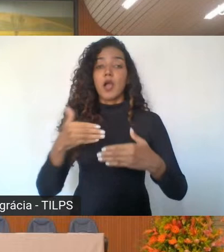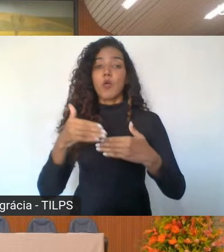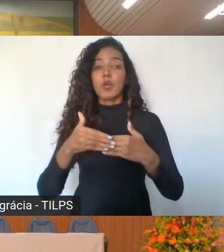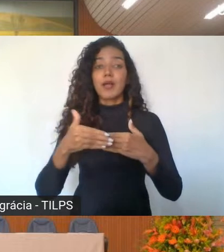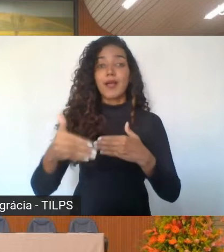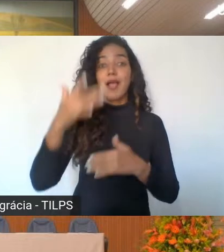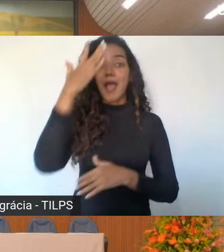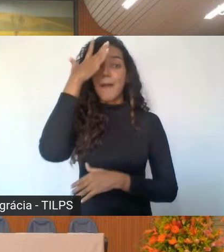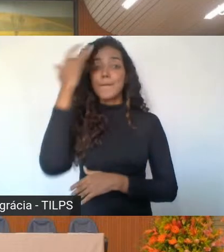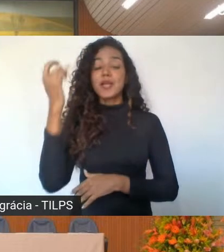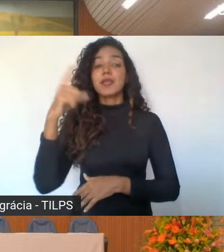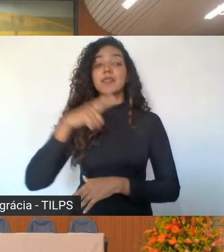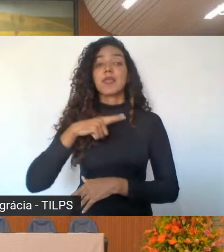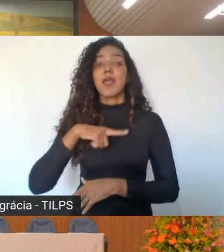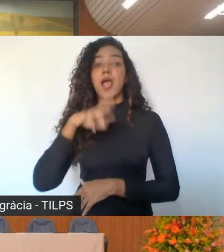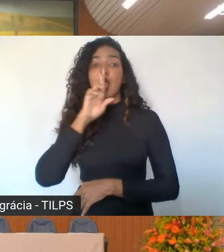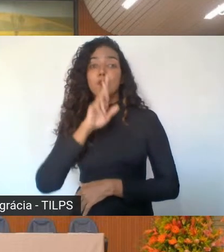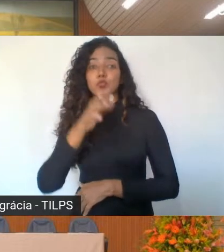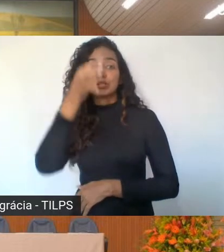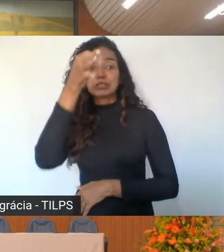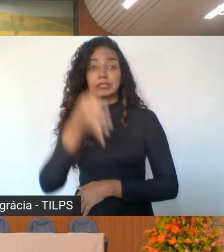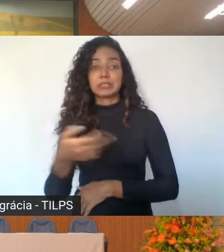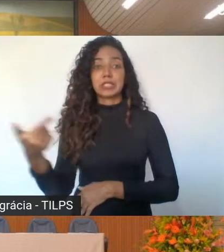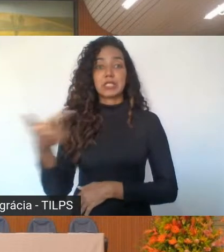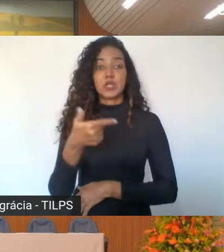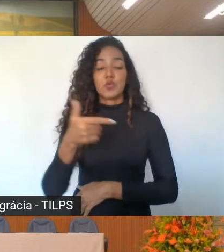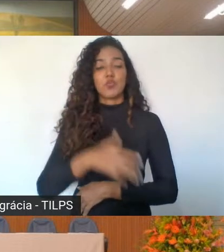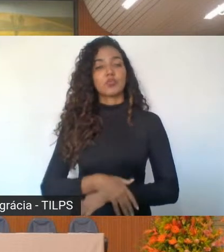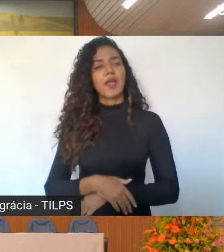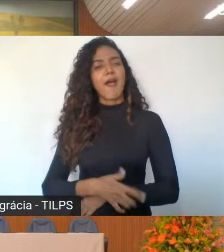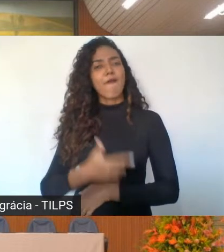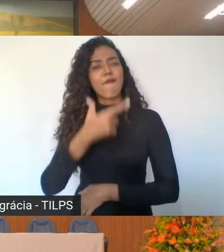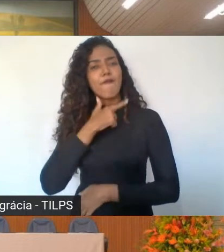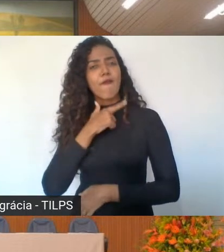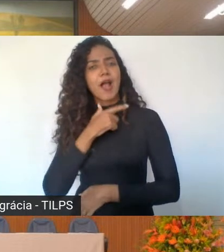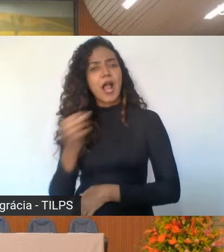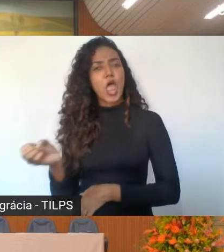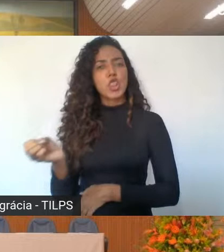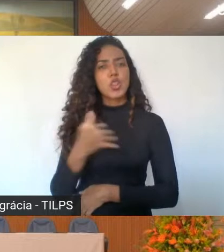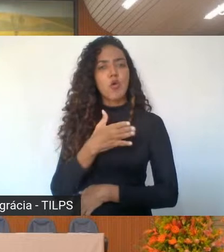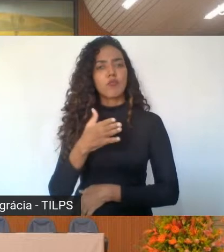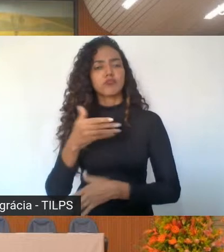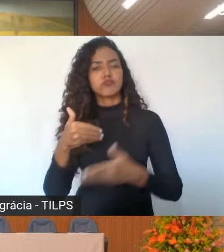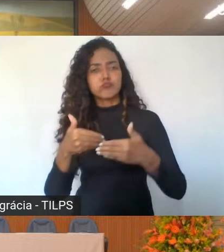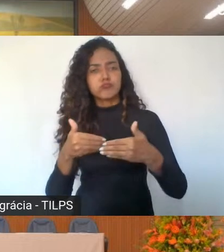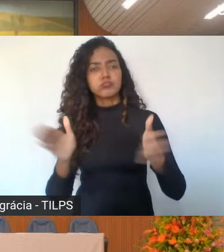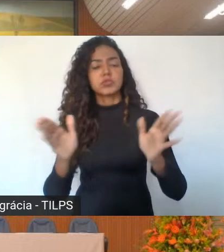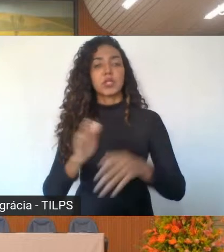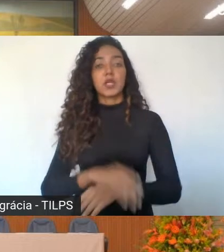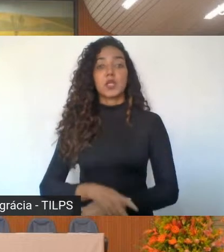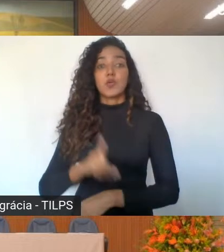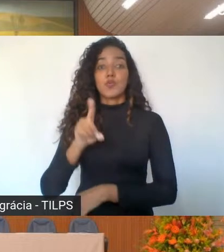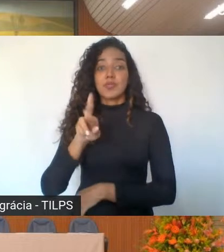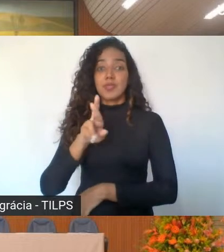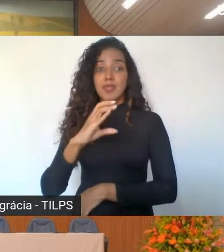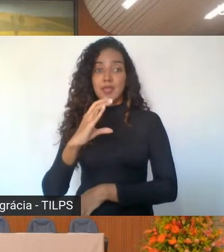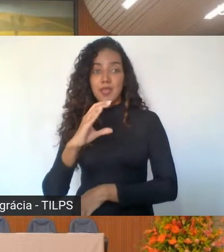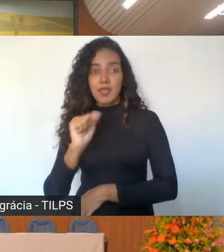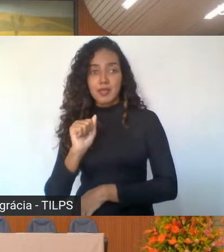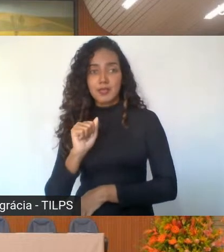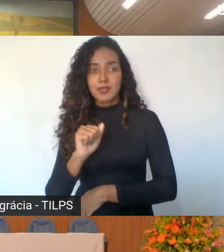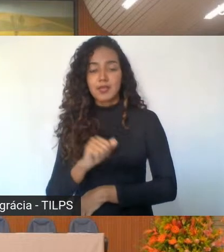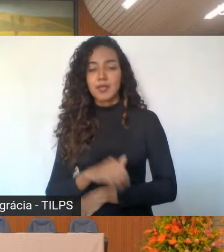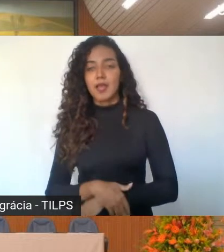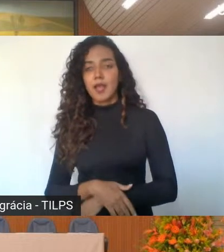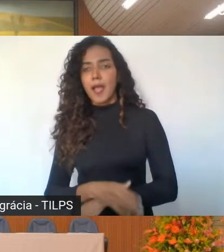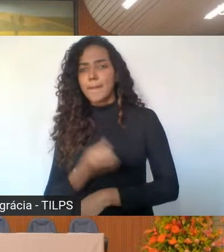amanhã. A partir da manhã, novas vagas surgirão. E o DRCA, Ana Cristina Lemos, minha boa tarde,